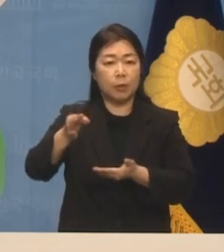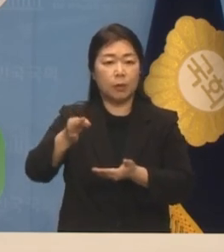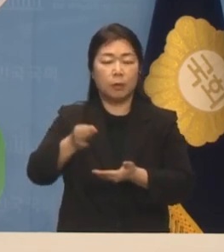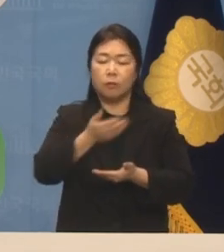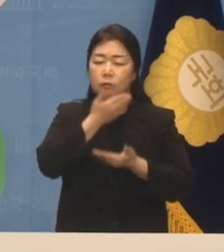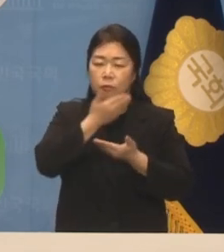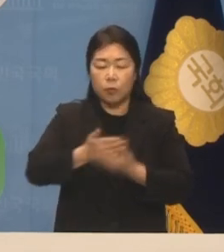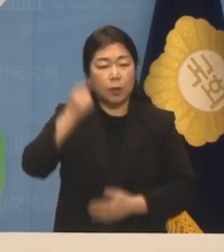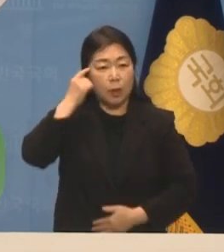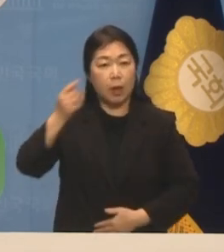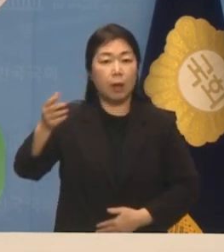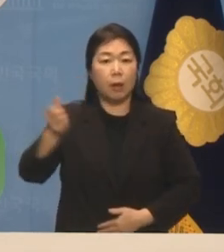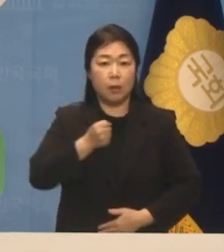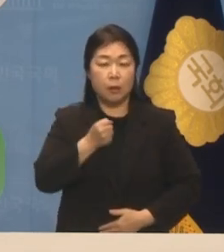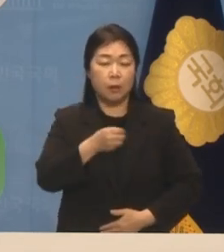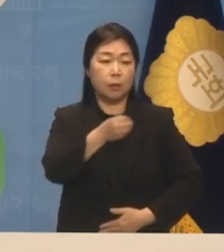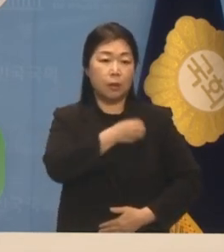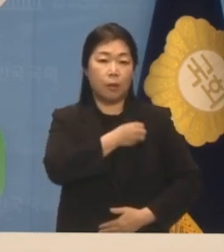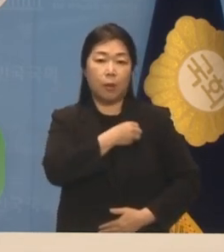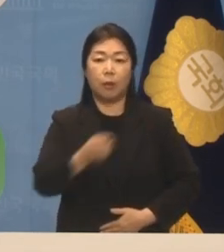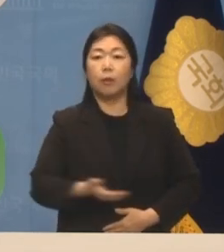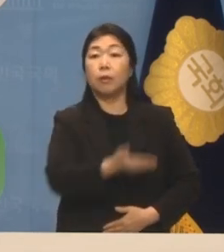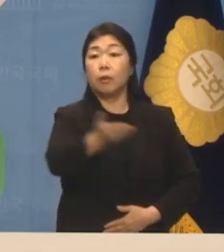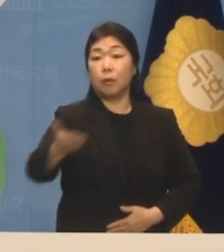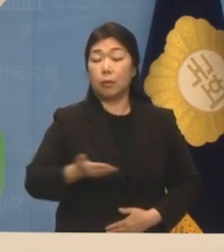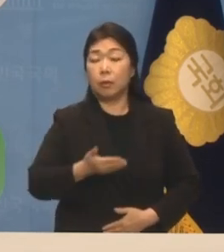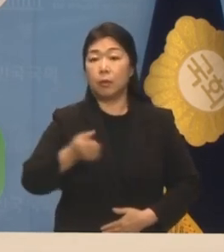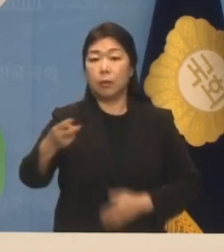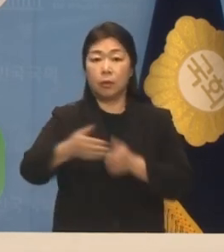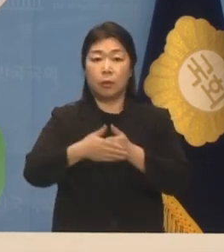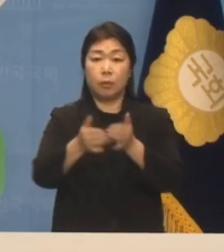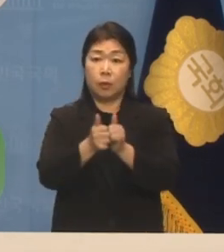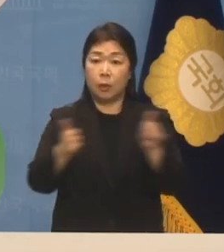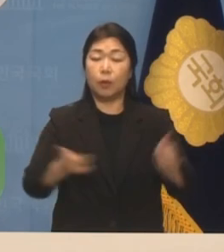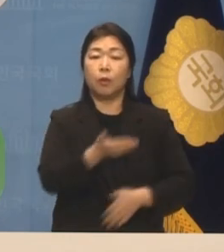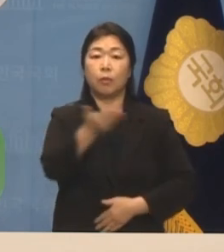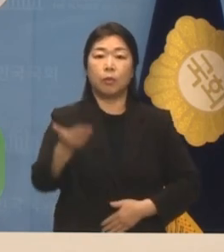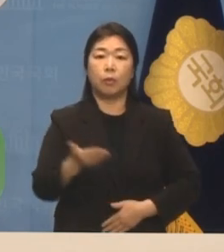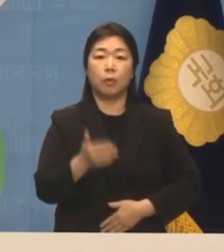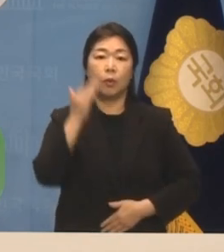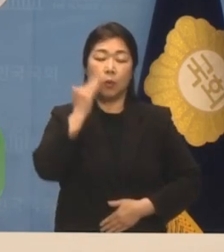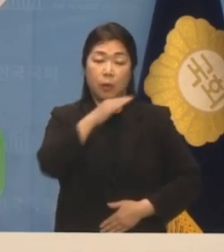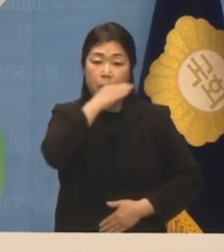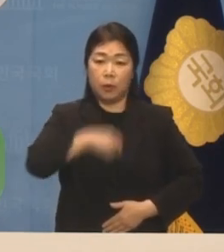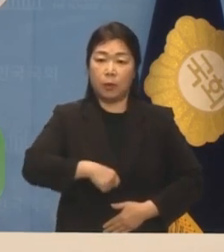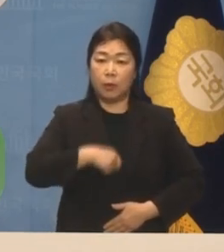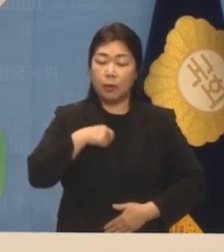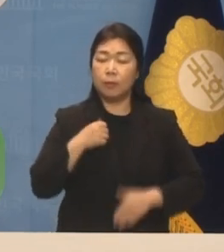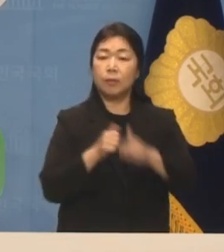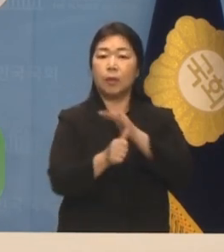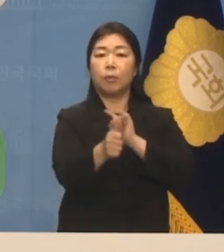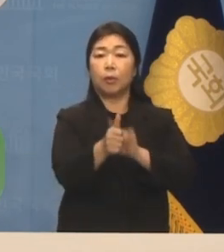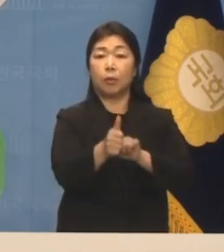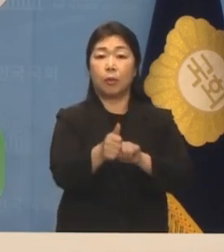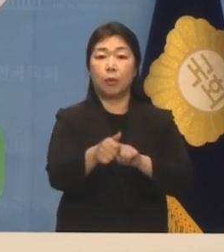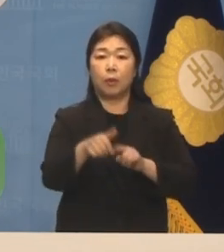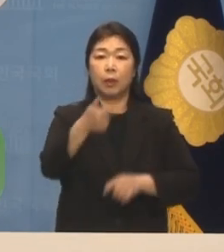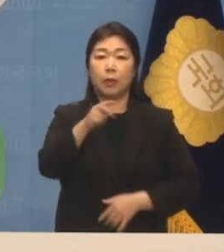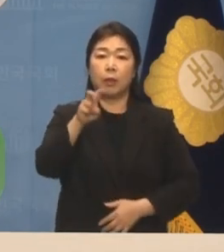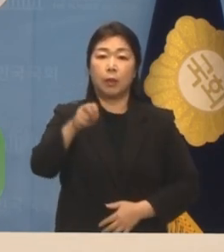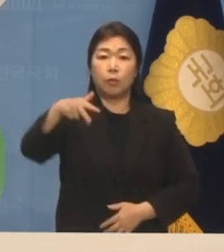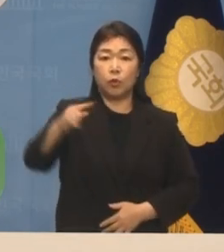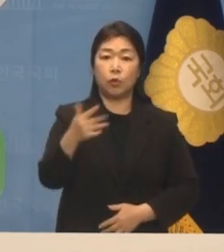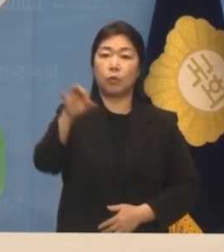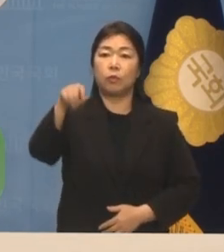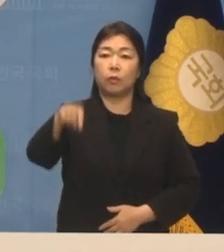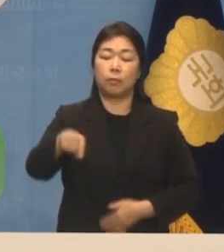및 지지자 여러분, 녹색정의당 상임대표 김준우입니다. 저에게 진보정당은 우리가